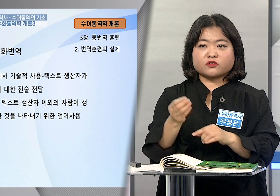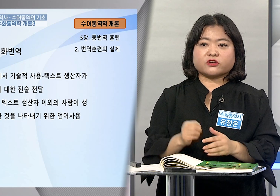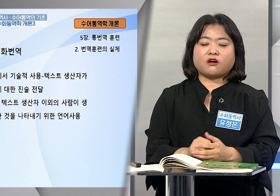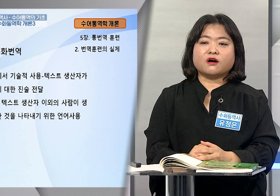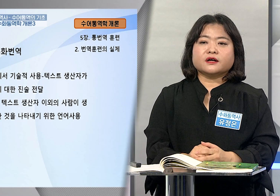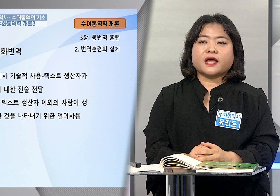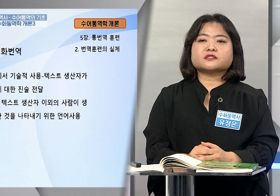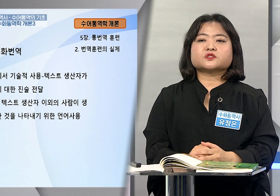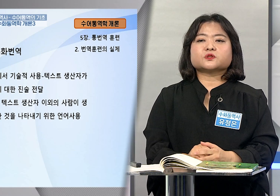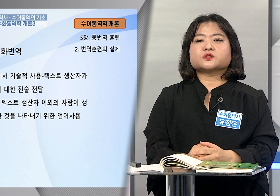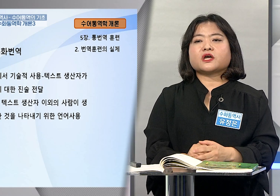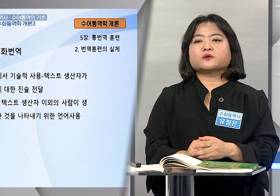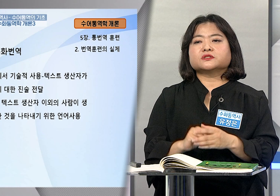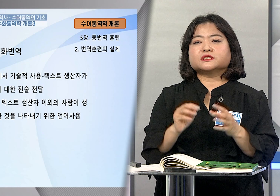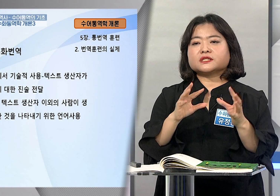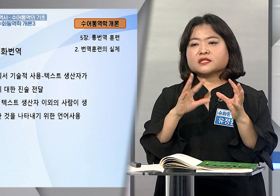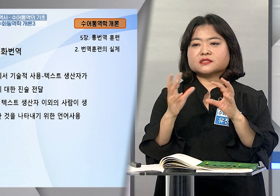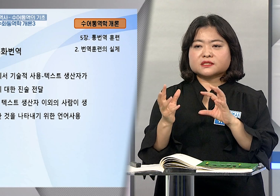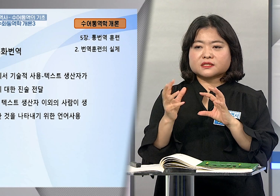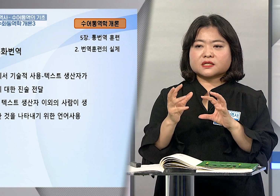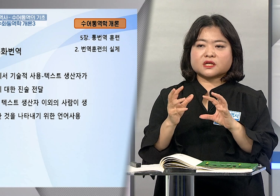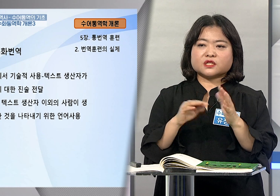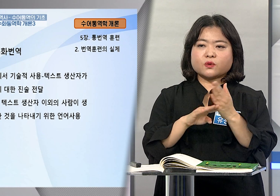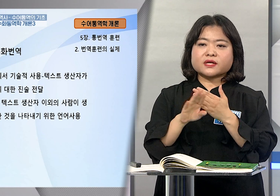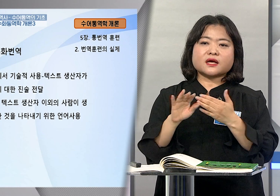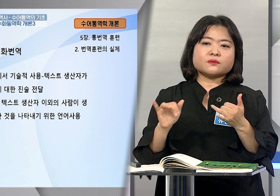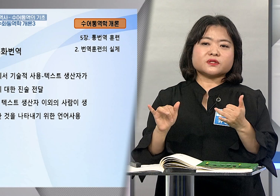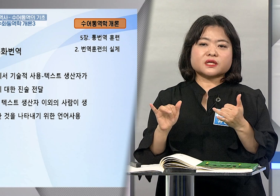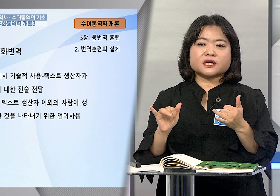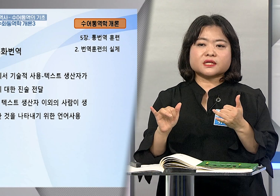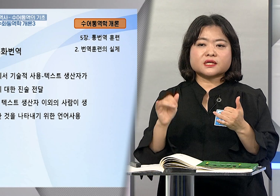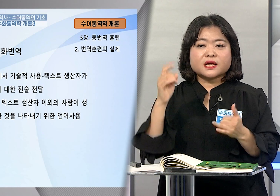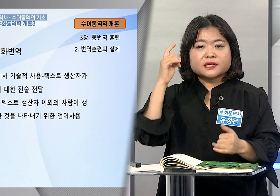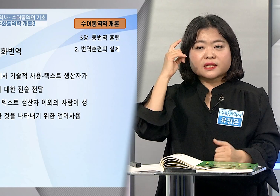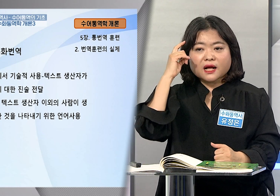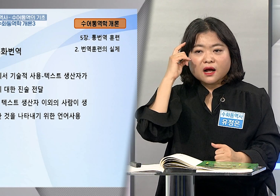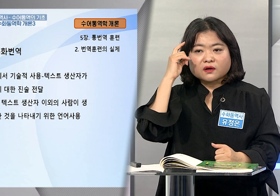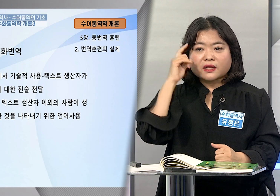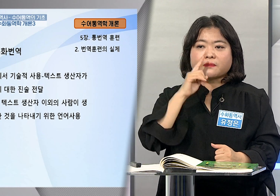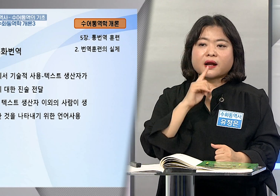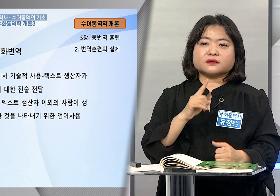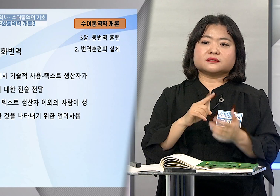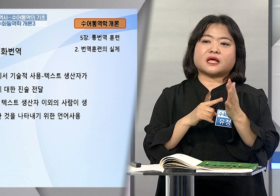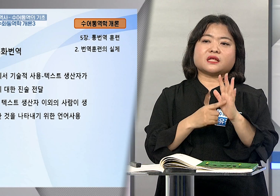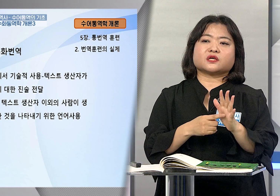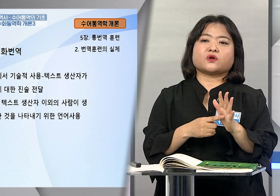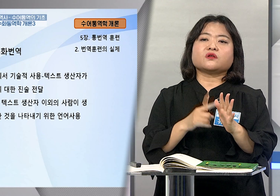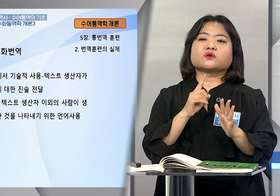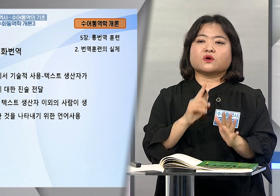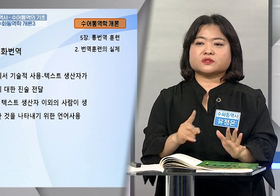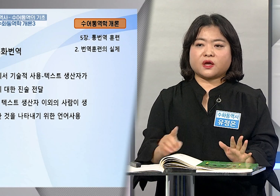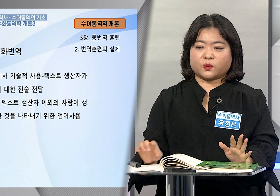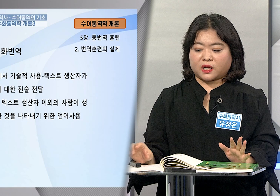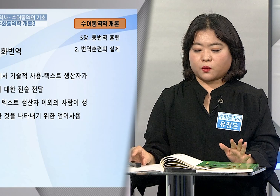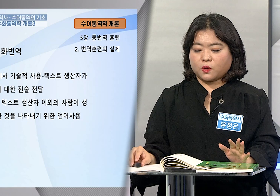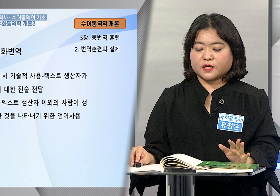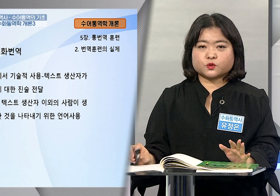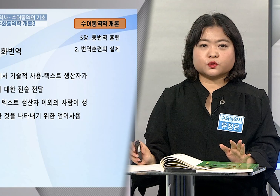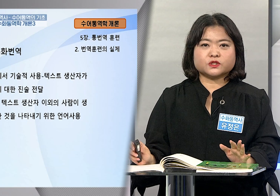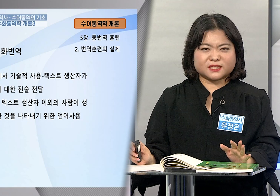되고요. 해석적으로 사용은 텍스트 생산자 이외의 사람들이 생각하거나 말한 것을 나타내기 위한 언어 사용이라고 할 수